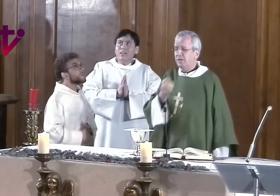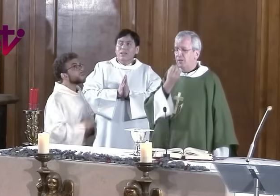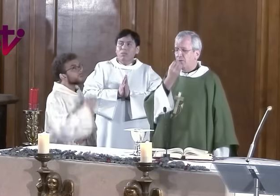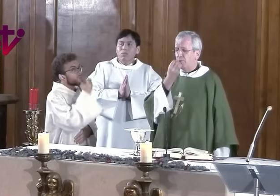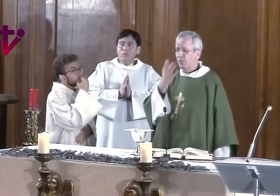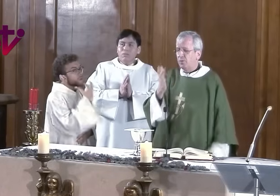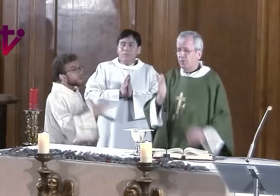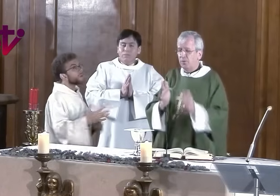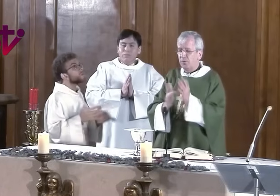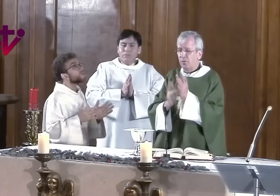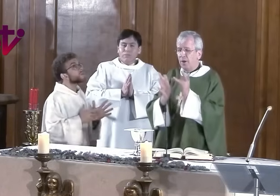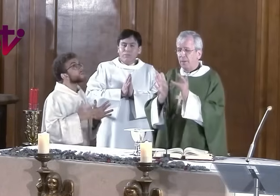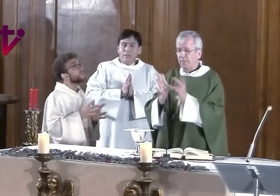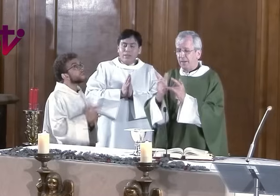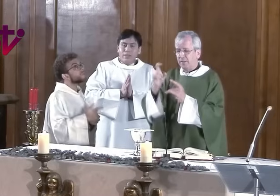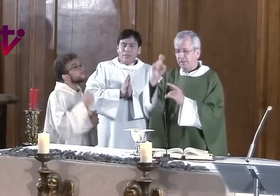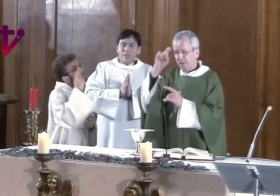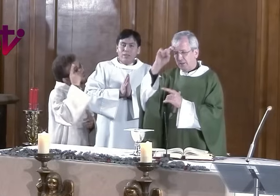cielo,